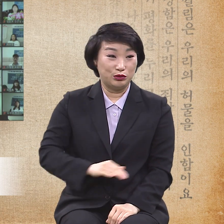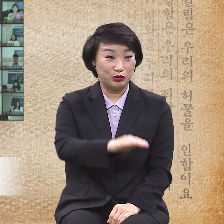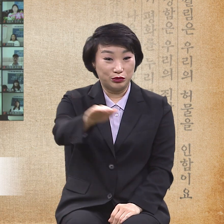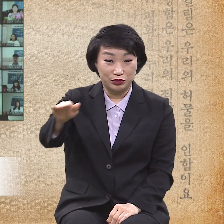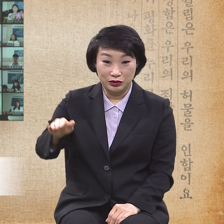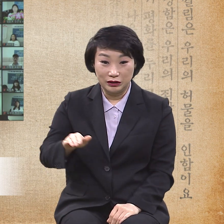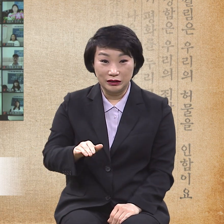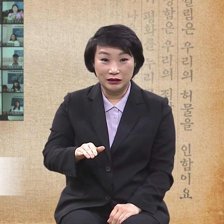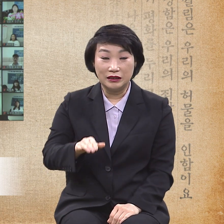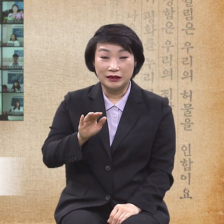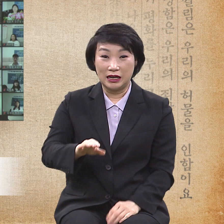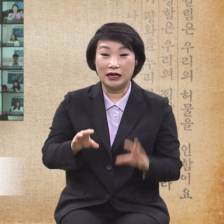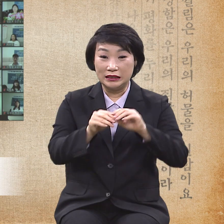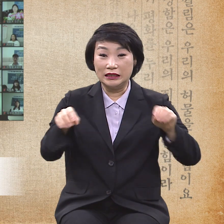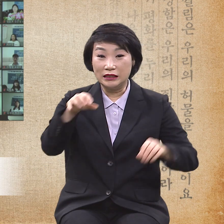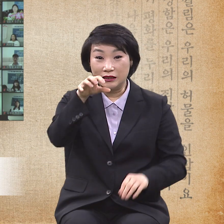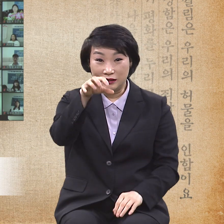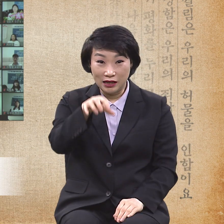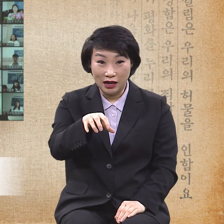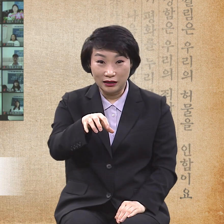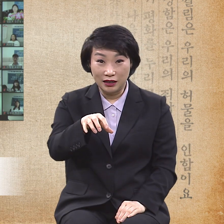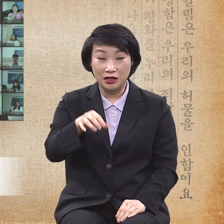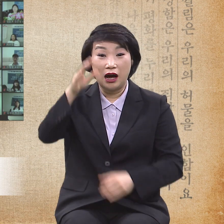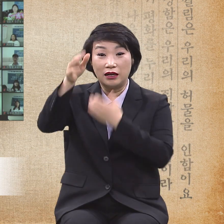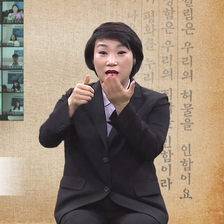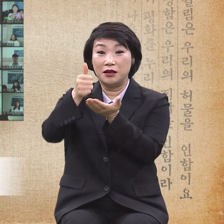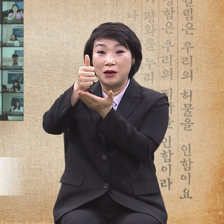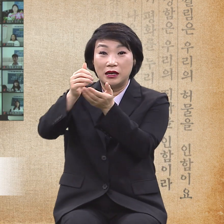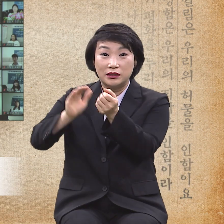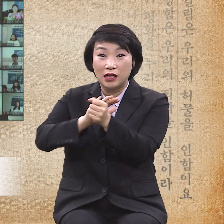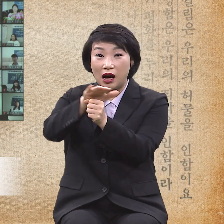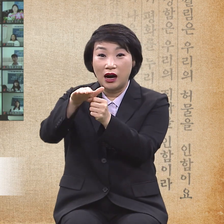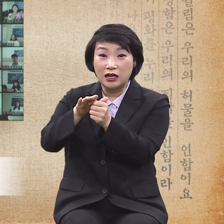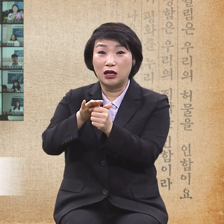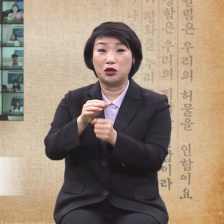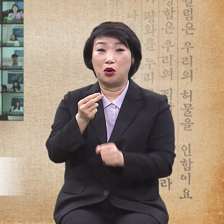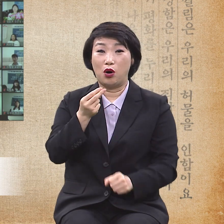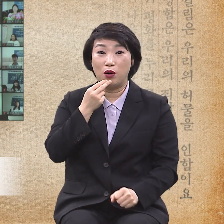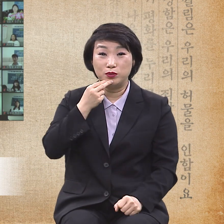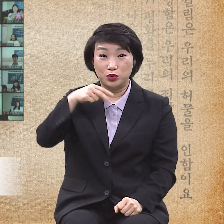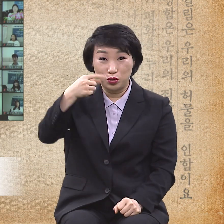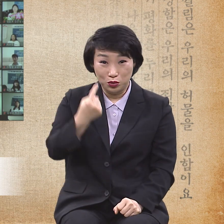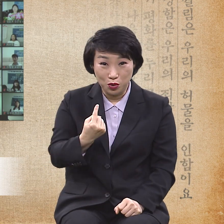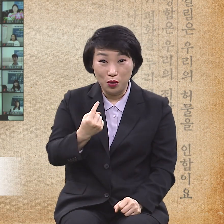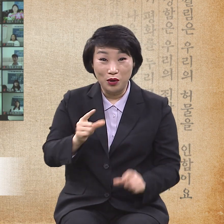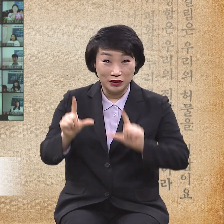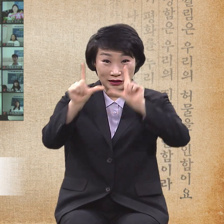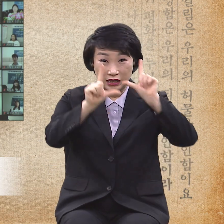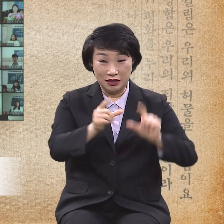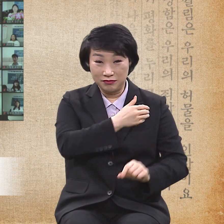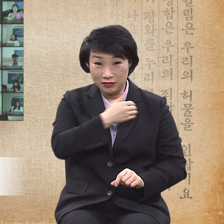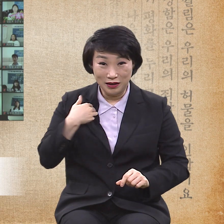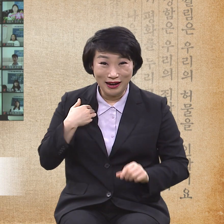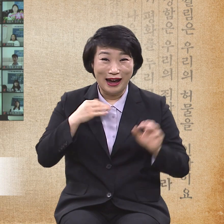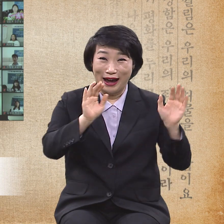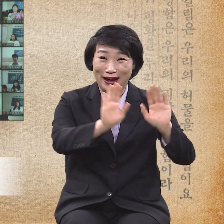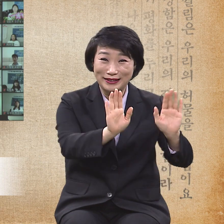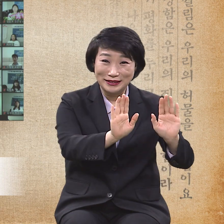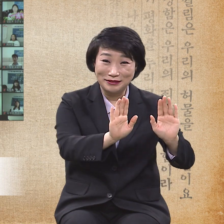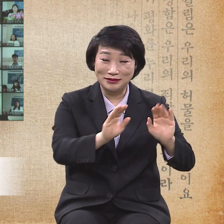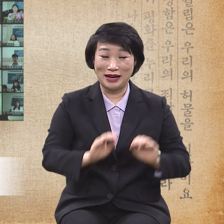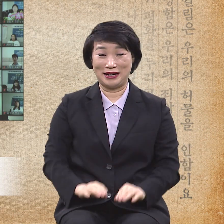우리는 이 땅에서 하나님의 사랑이 없어도 살 수 있는 것이